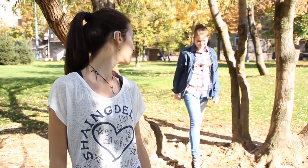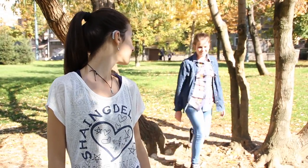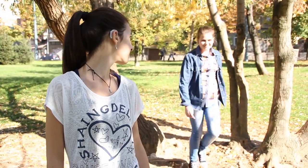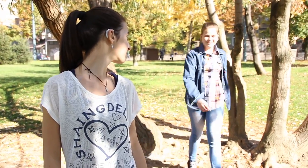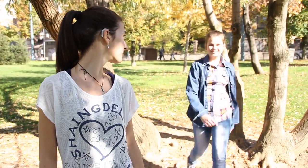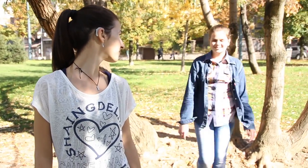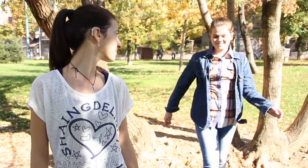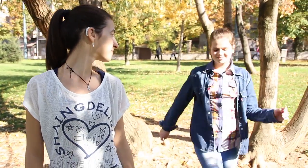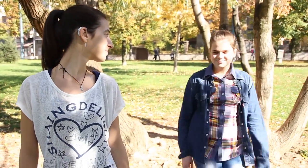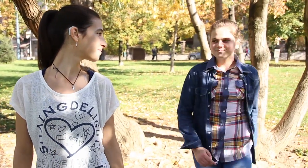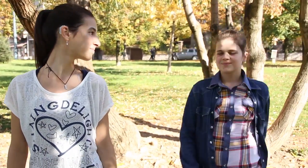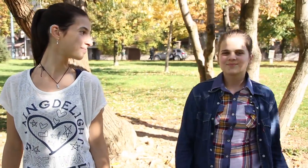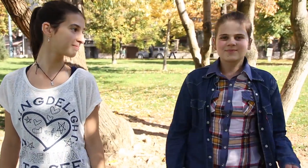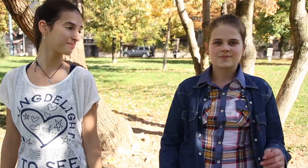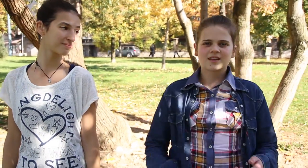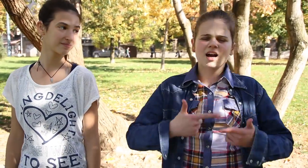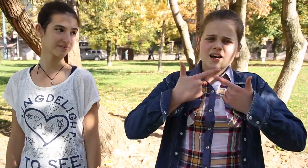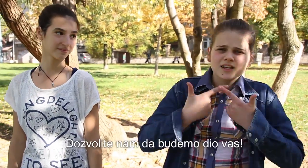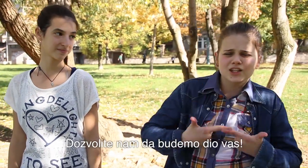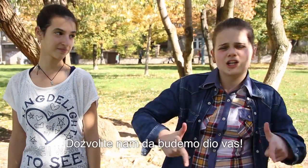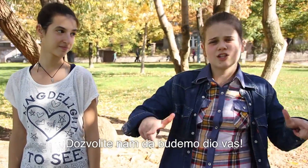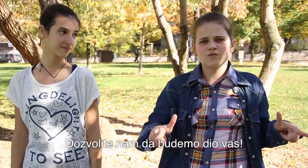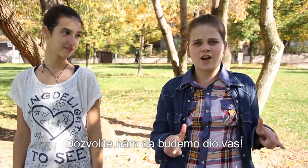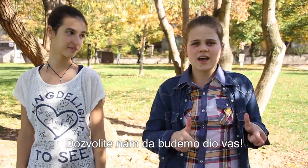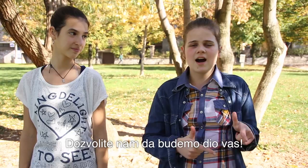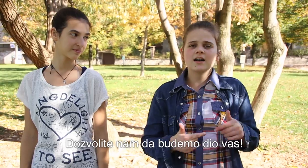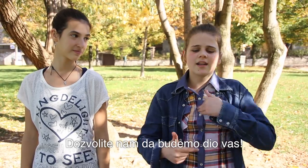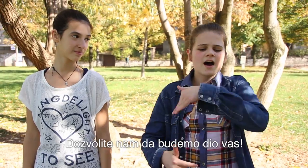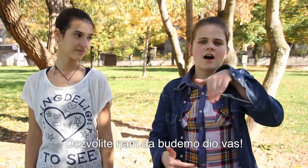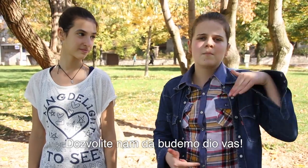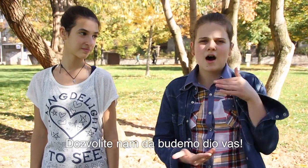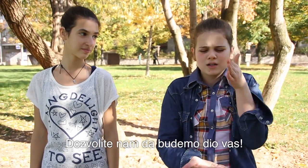Nada, nada, nada, nada.